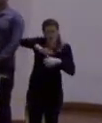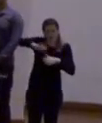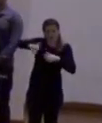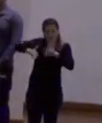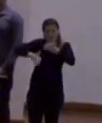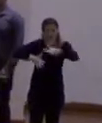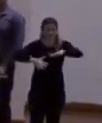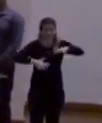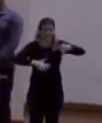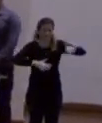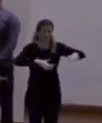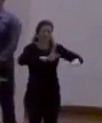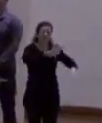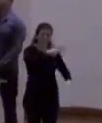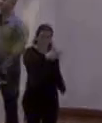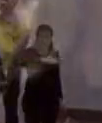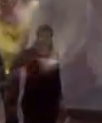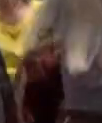ar